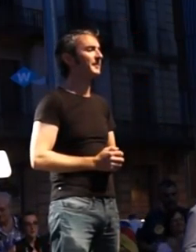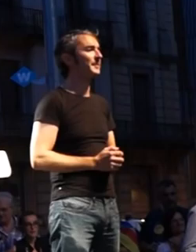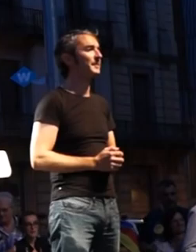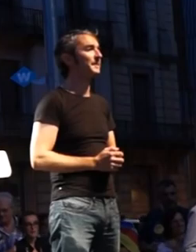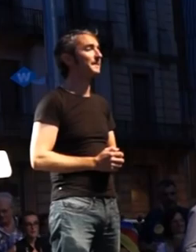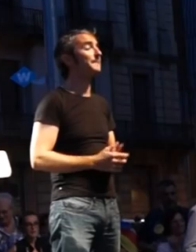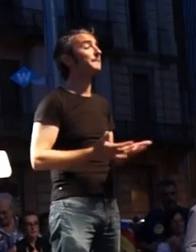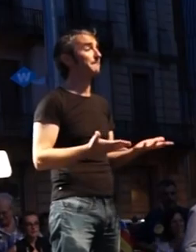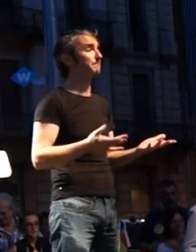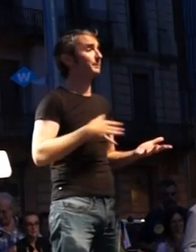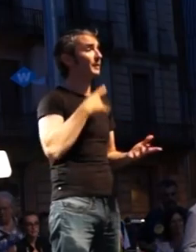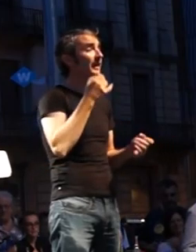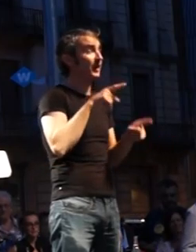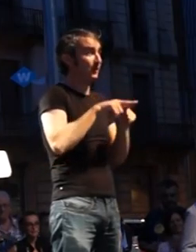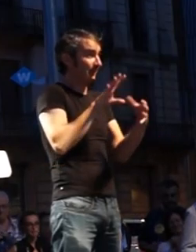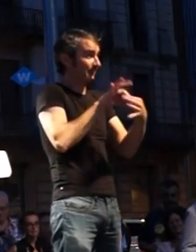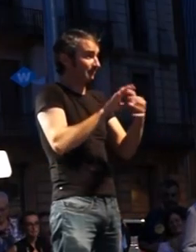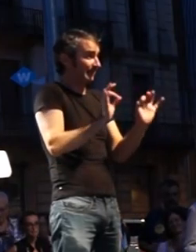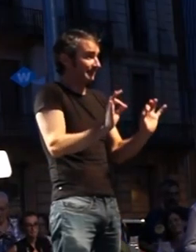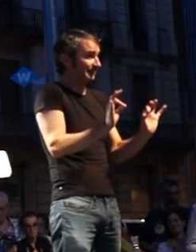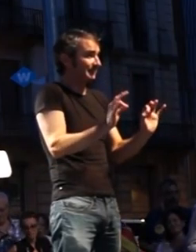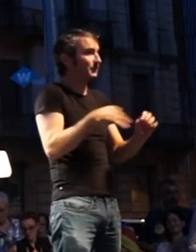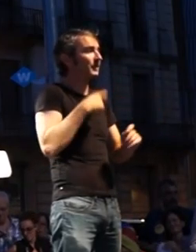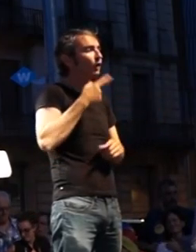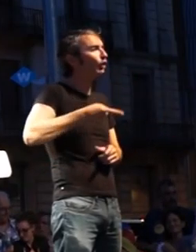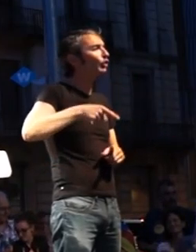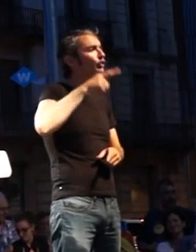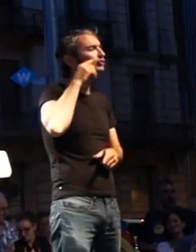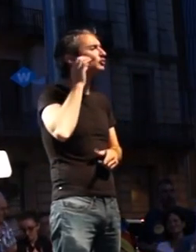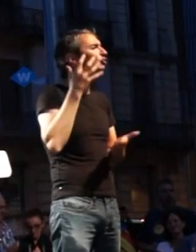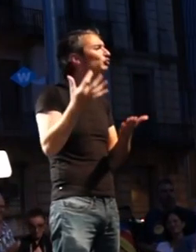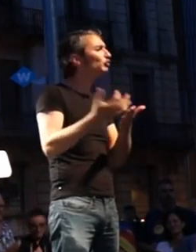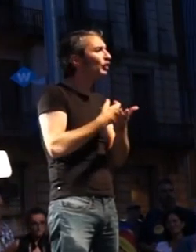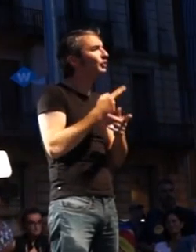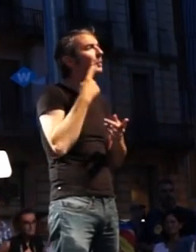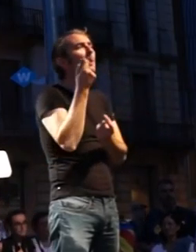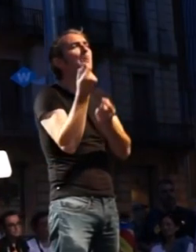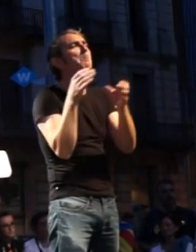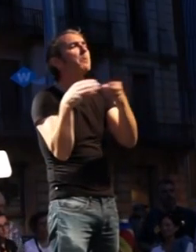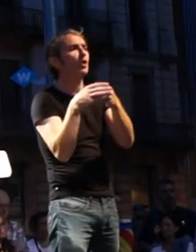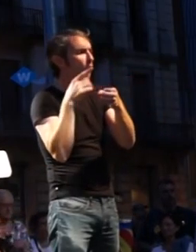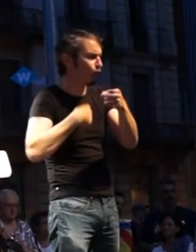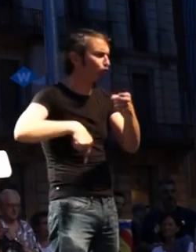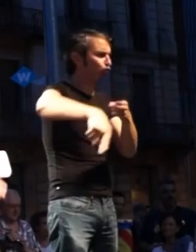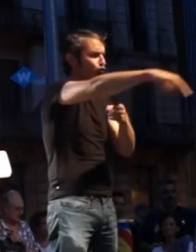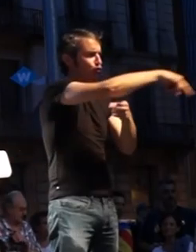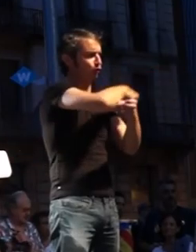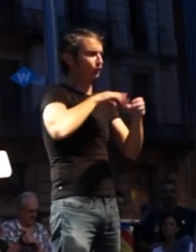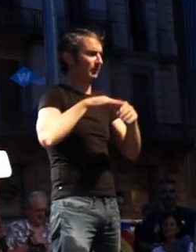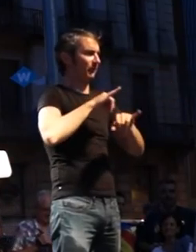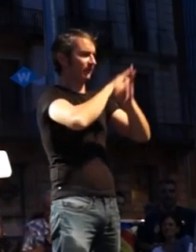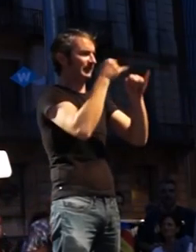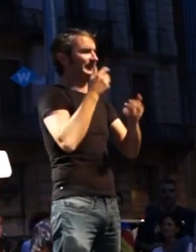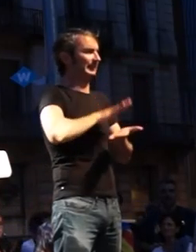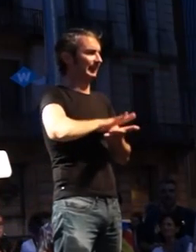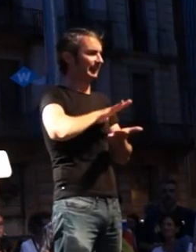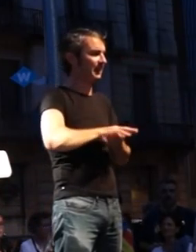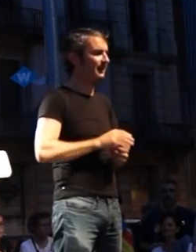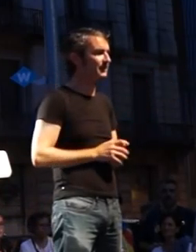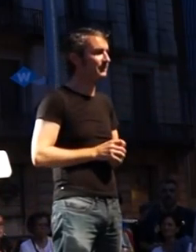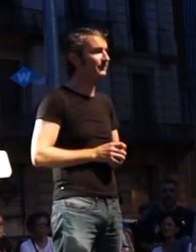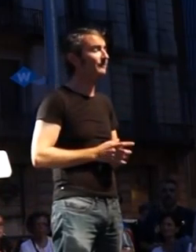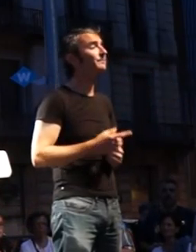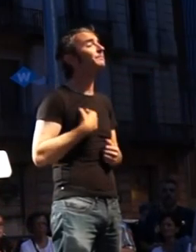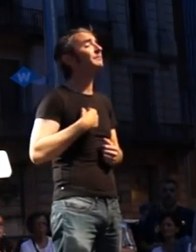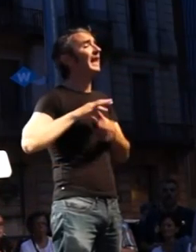Perquè al final es tracta d'això, de que totes i tots, i no només uns pocs, puguem viure tranquil·les i felices.